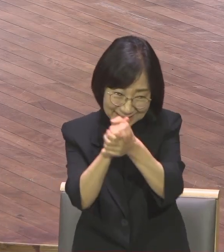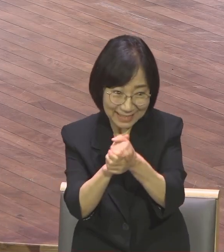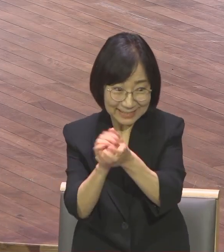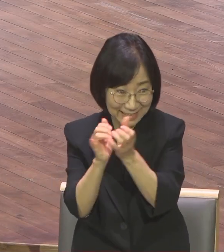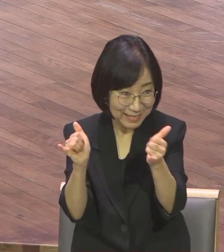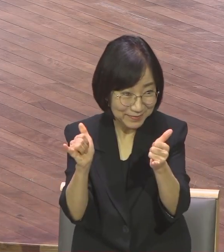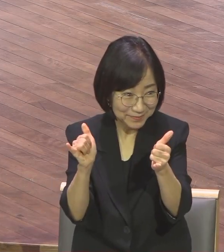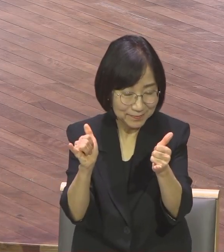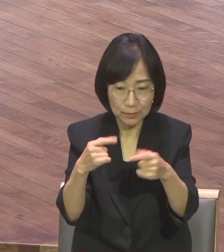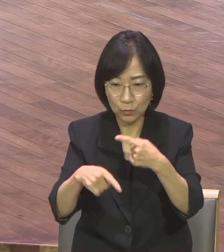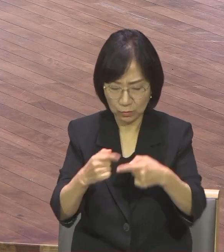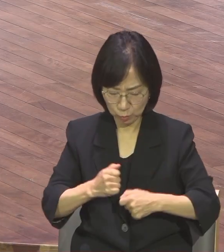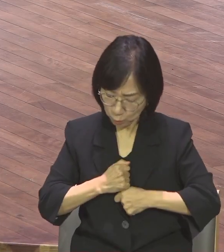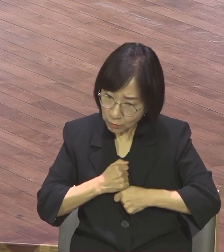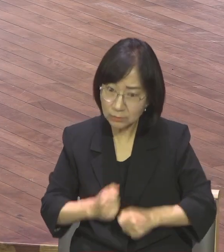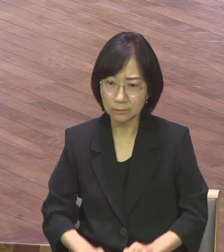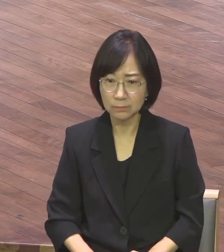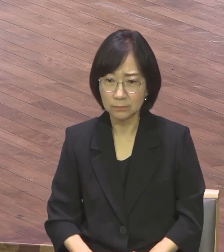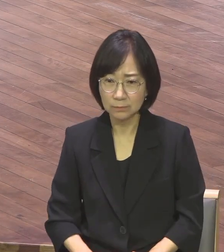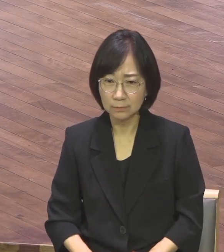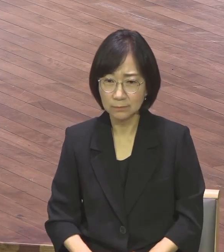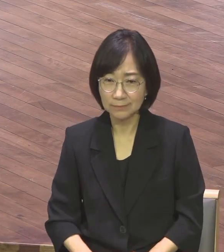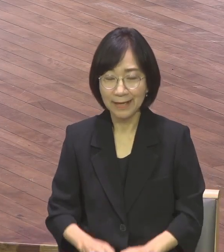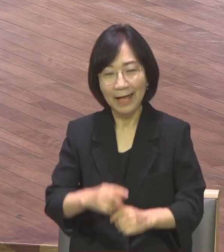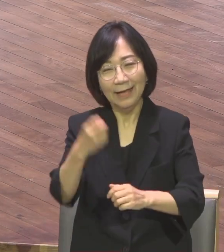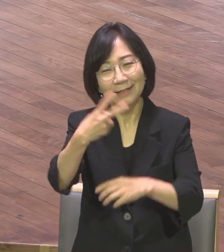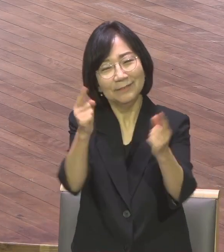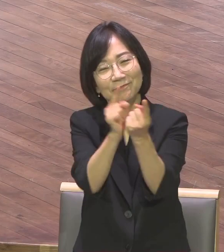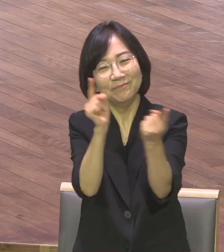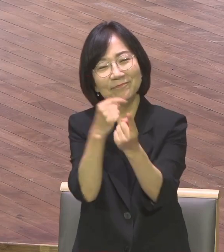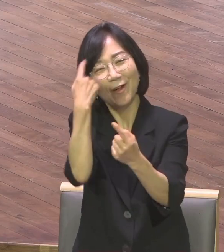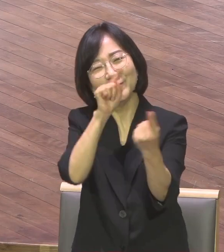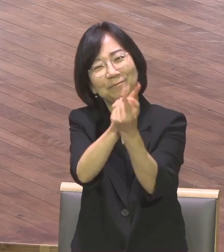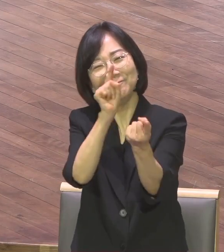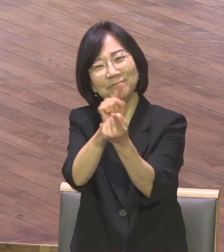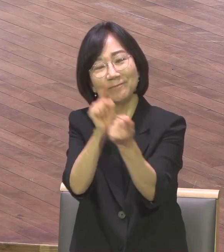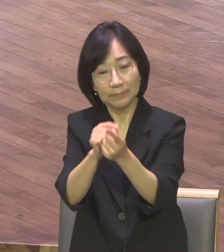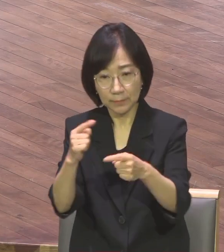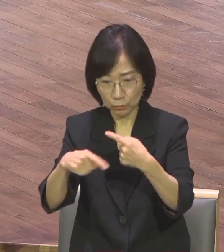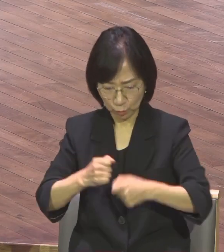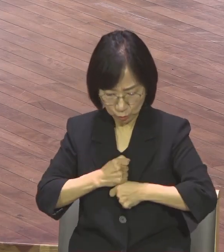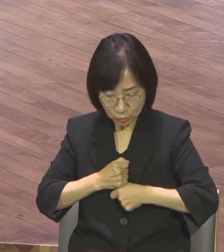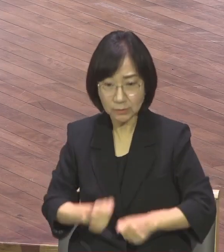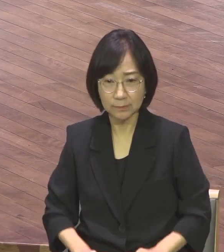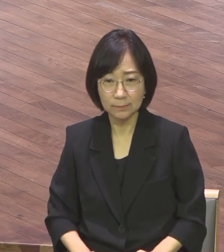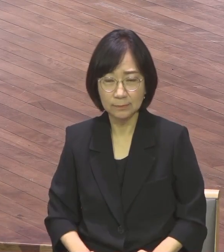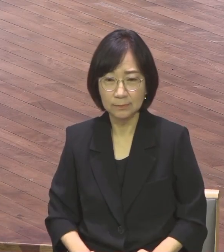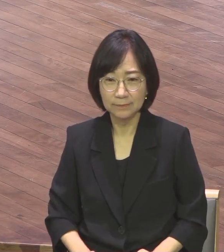가까운 사이, 친할수록, 자주 만나는 사람일수록 말 조심해야 돼요.